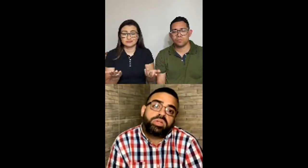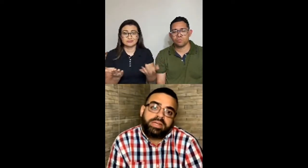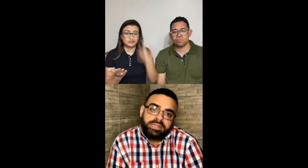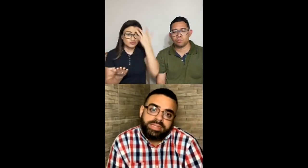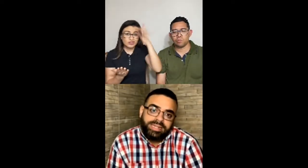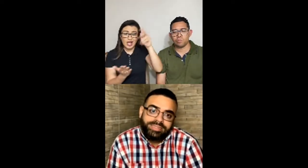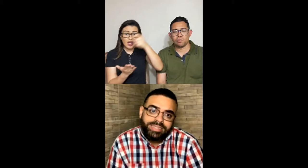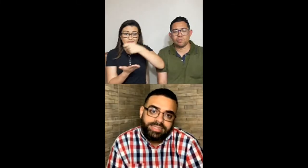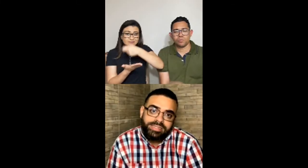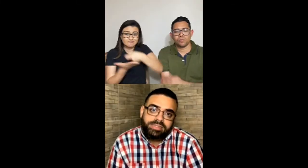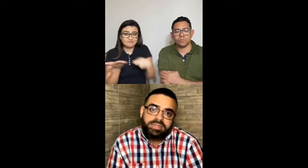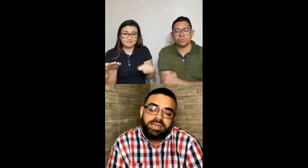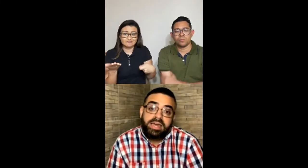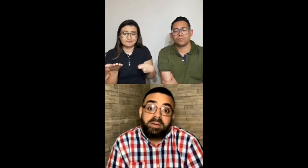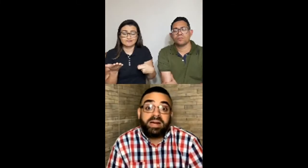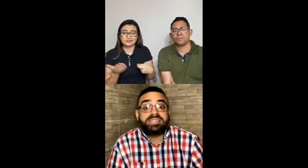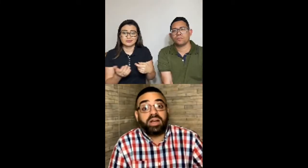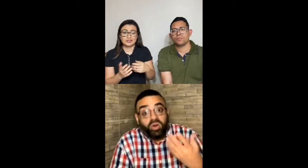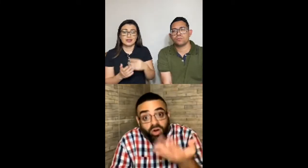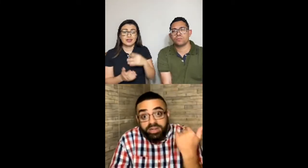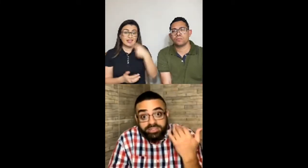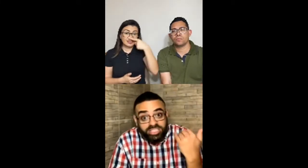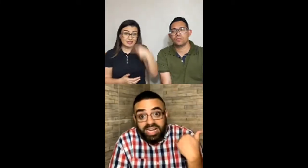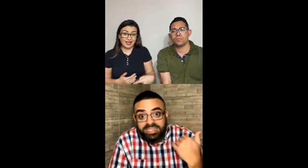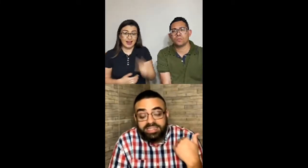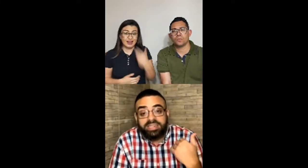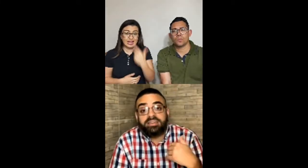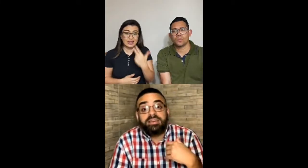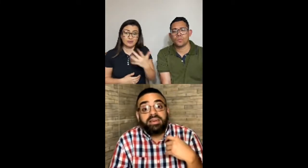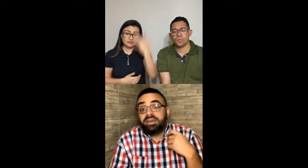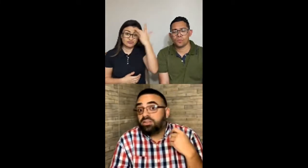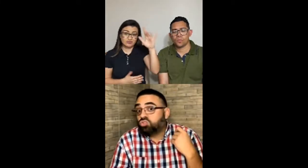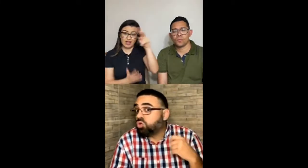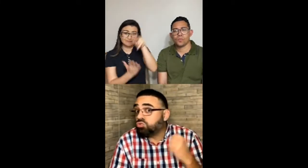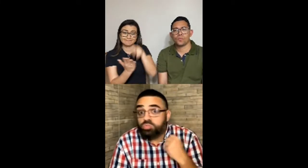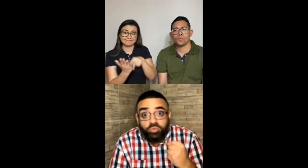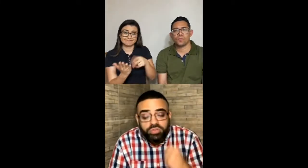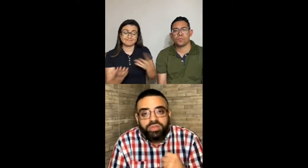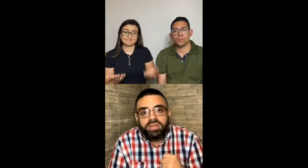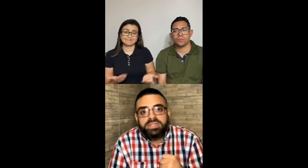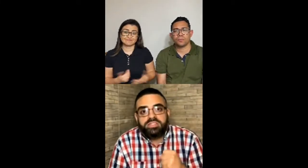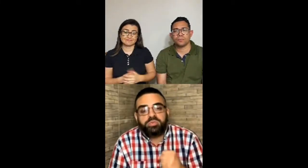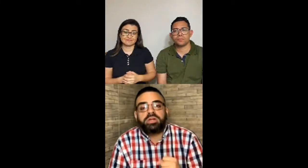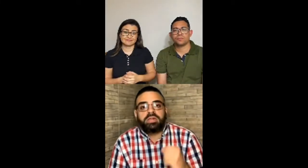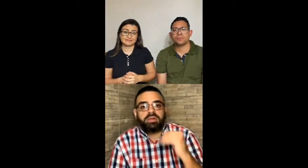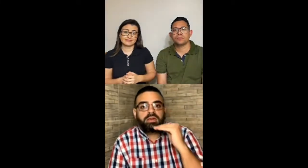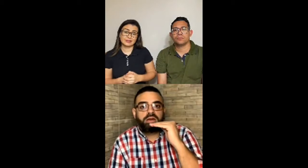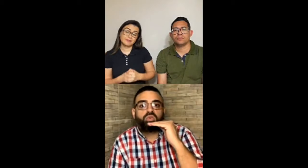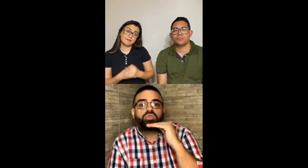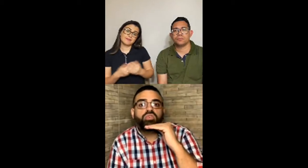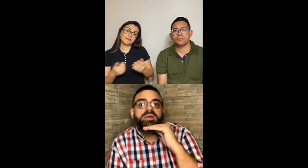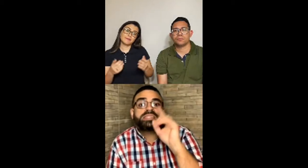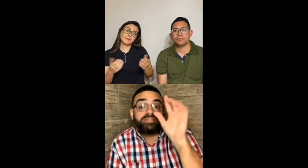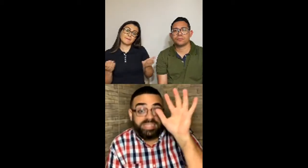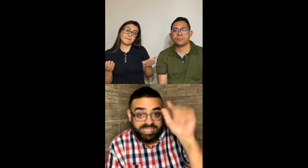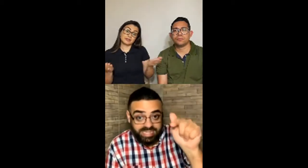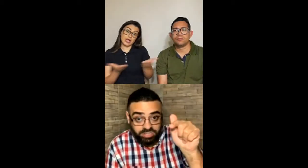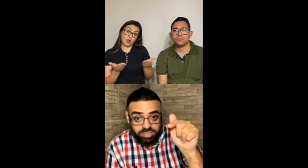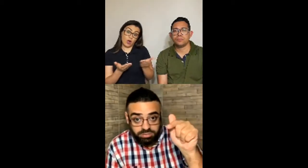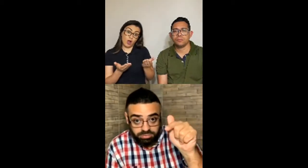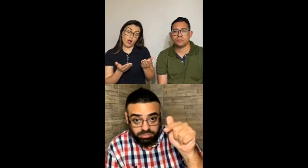era semi-analfabeto. Né? Então eles não tinham leitura em tailandês. Mas agora, já